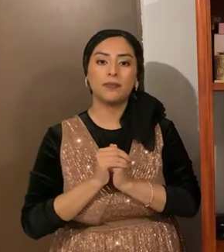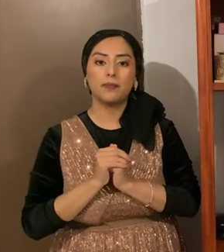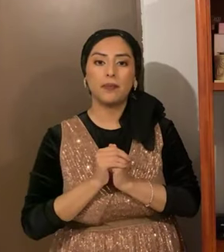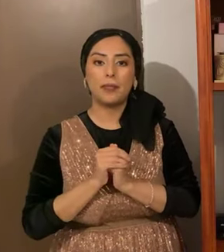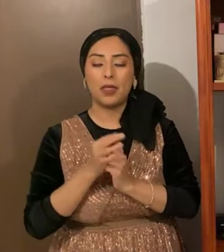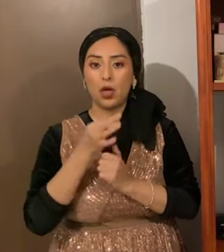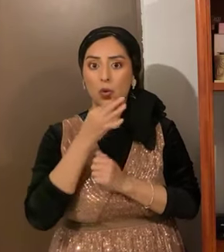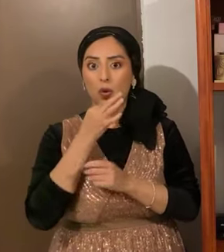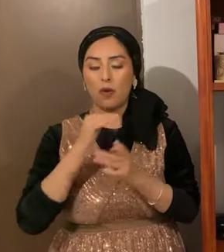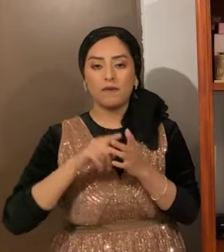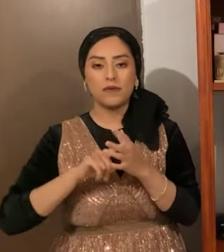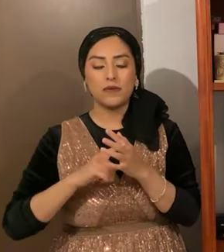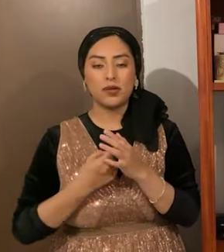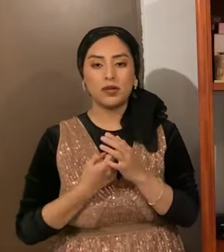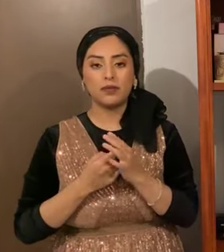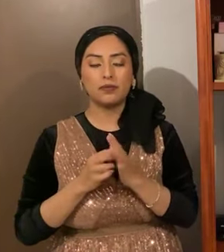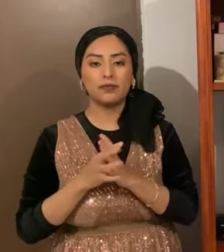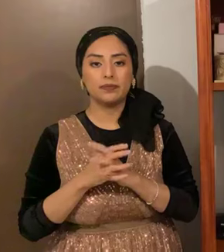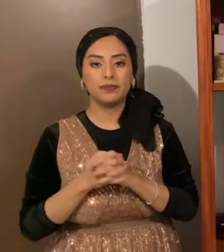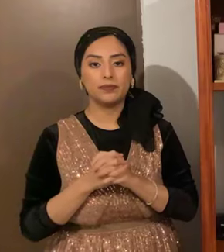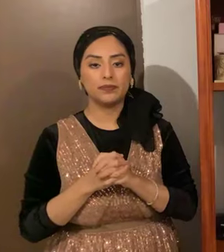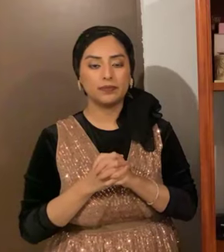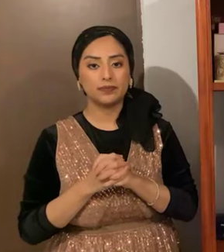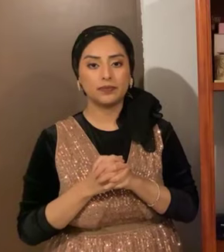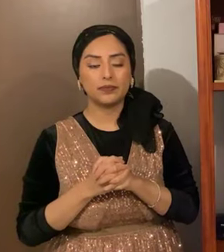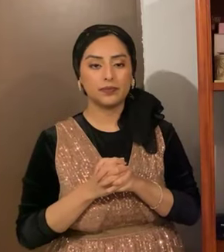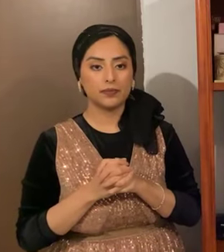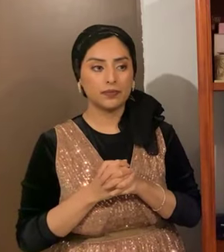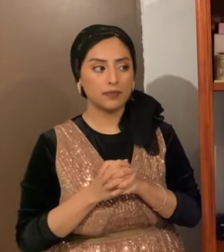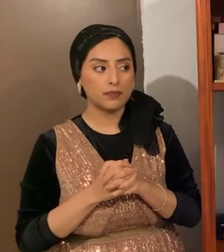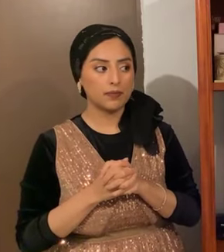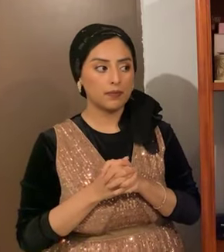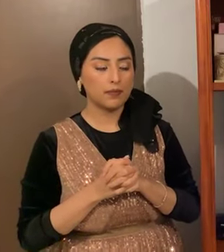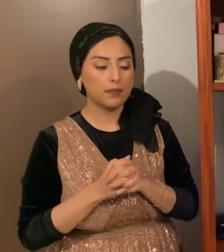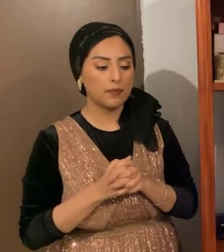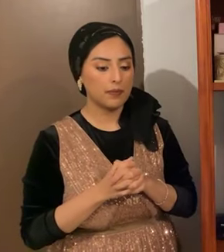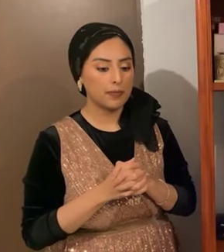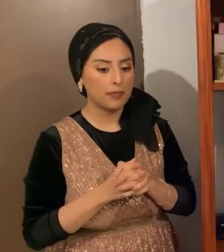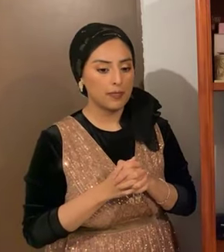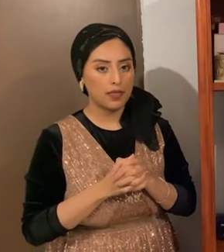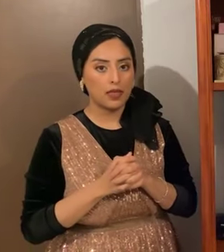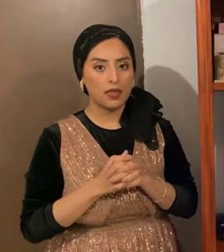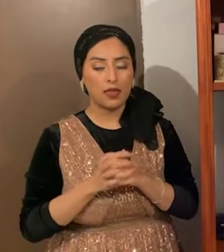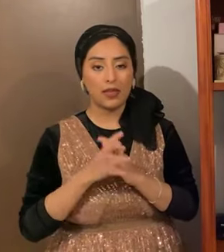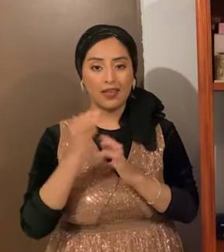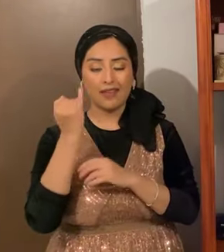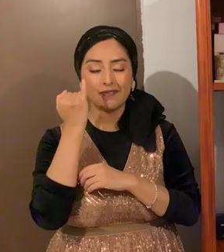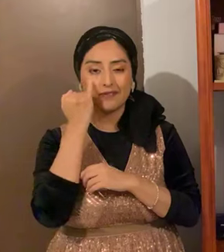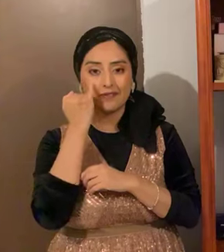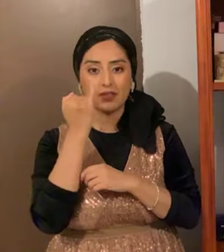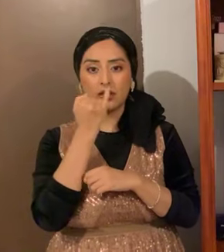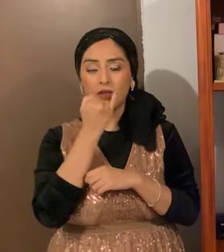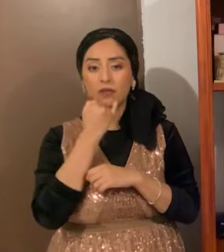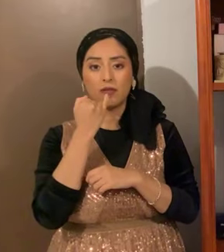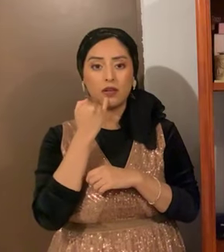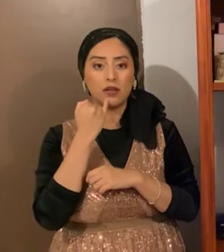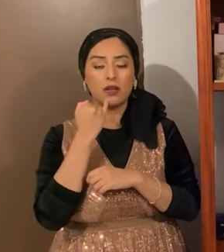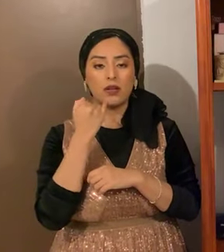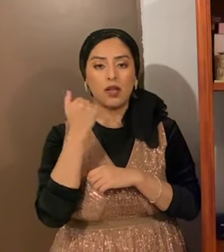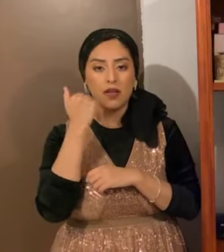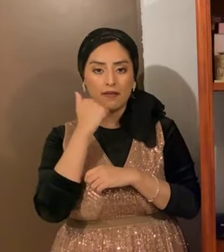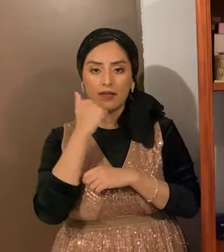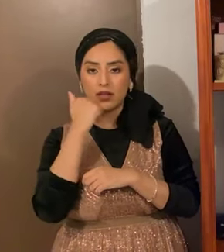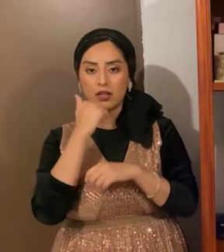viene esto, hermanos. Y aquí hay una nota: si bien Israel lleva bombardeando a diario